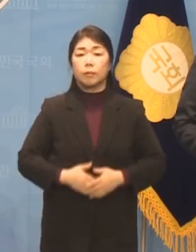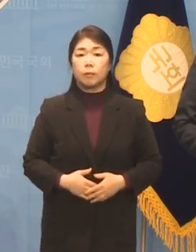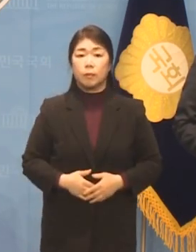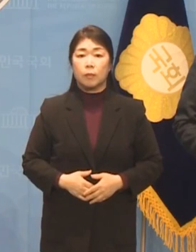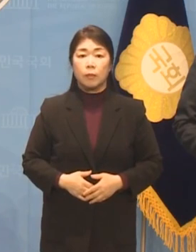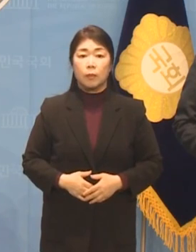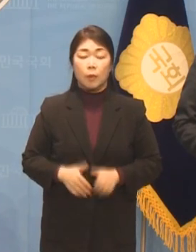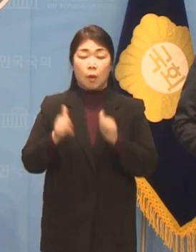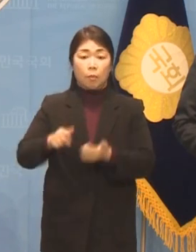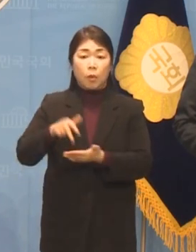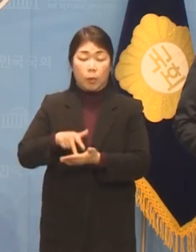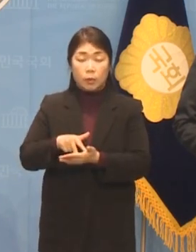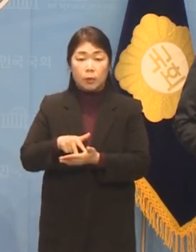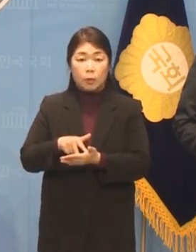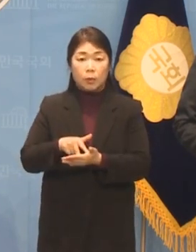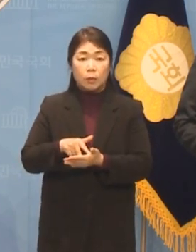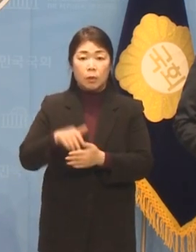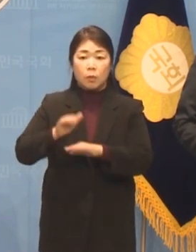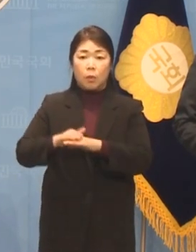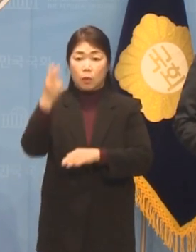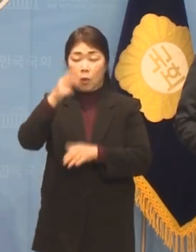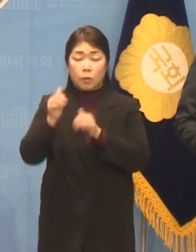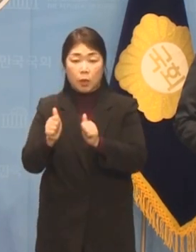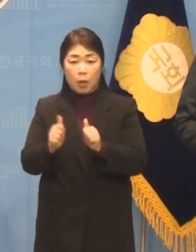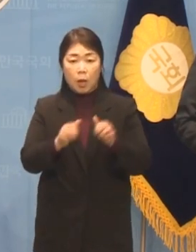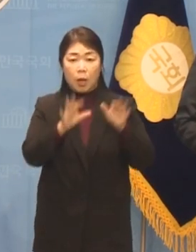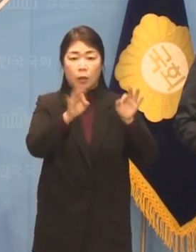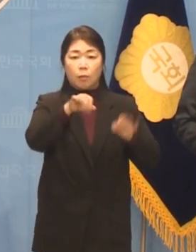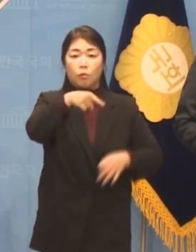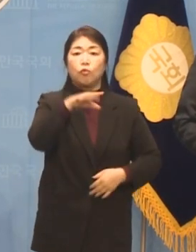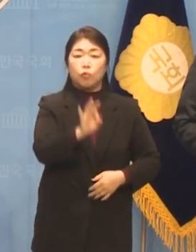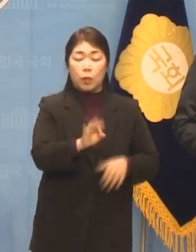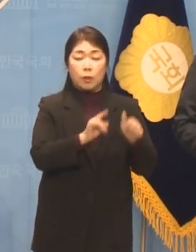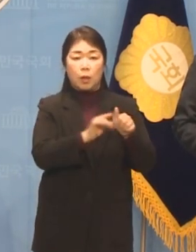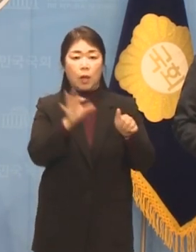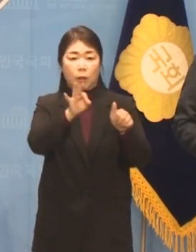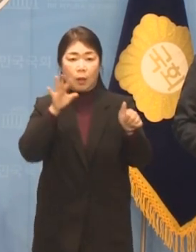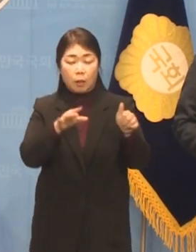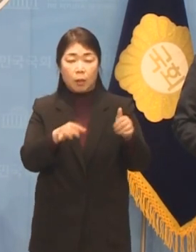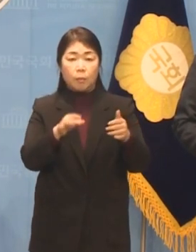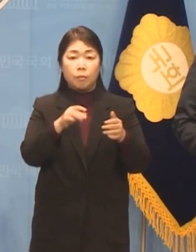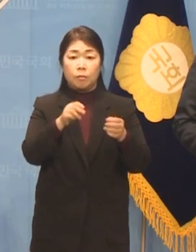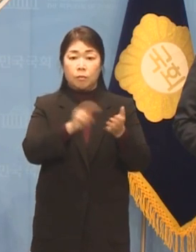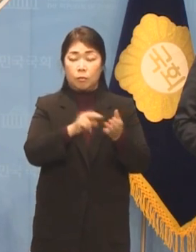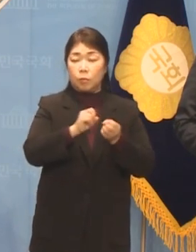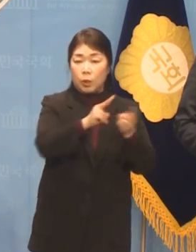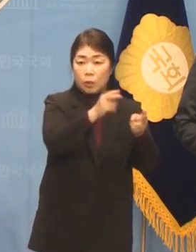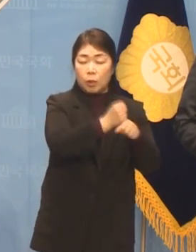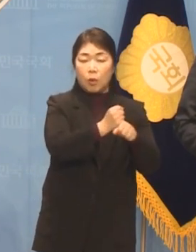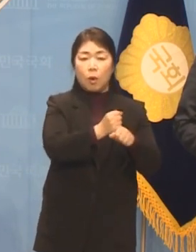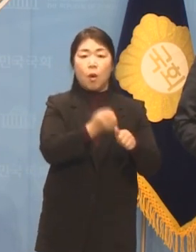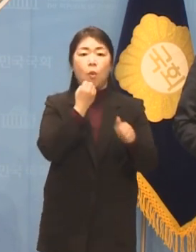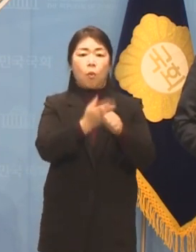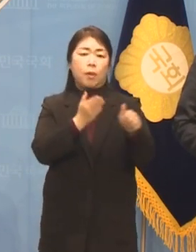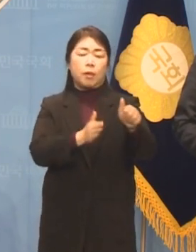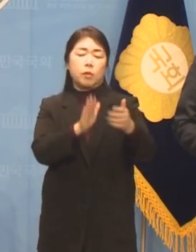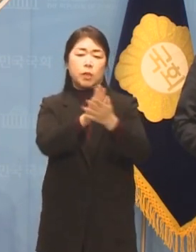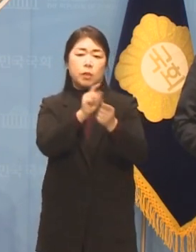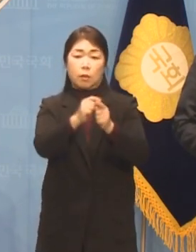손준성 검사가 김웅 의원에게 텔레그램 메시지를 통해 고발 사주 문건을 직접 전송한